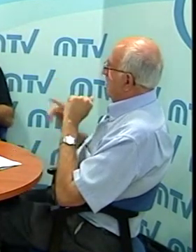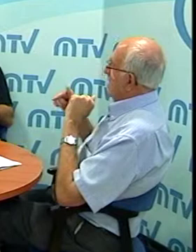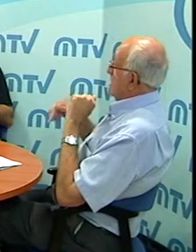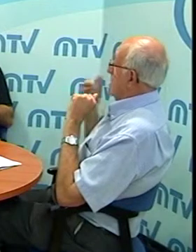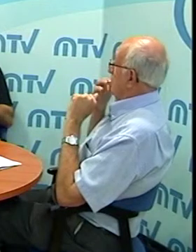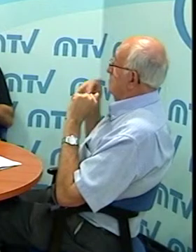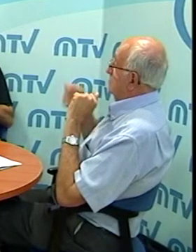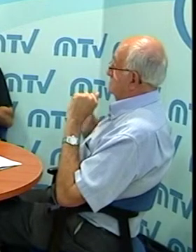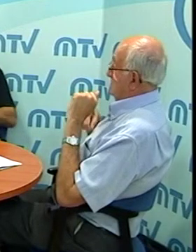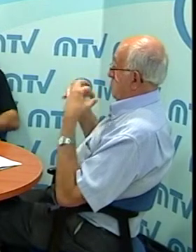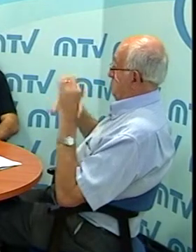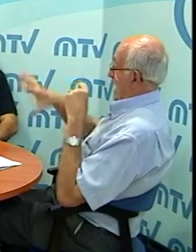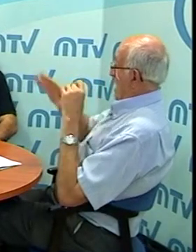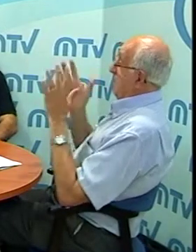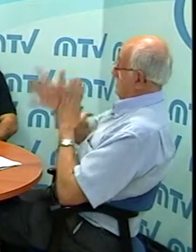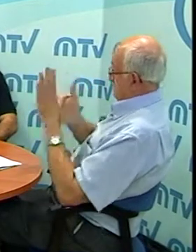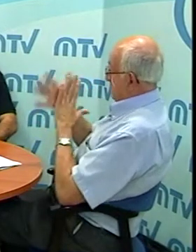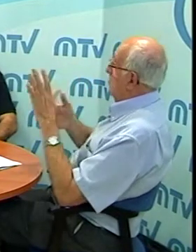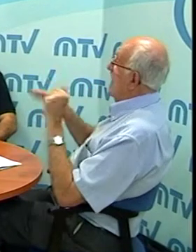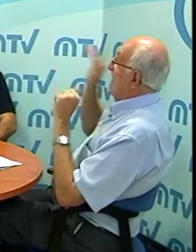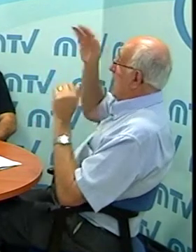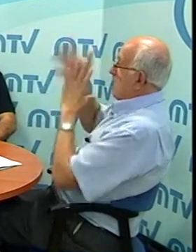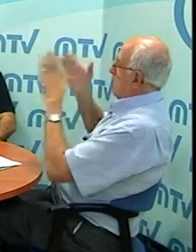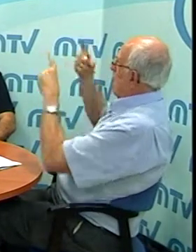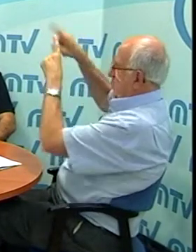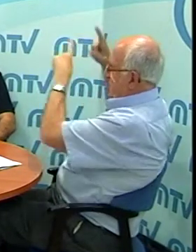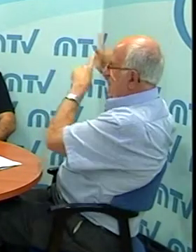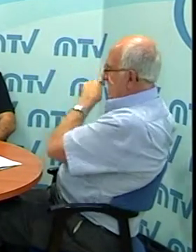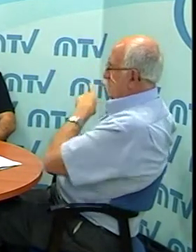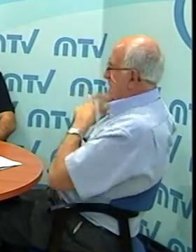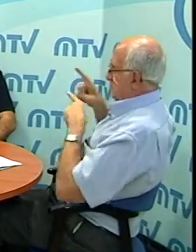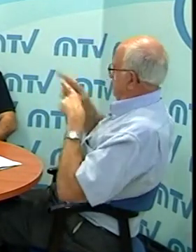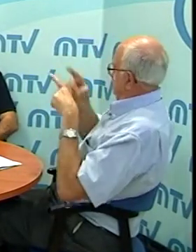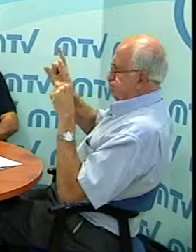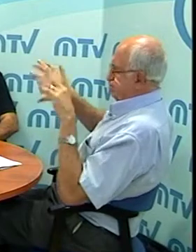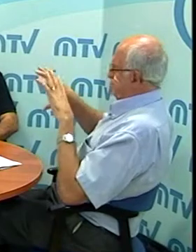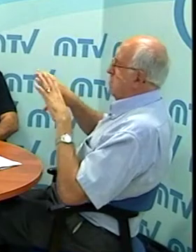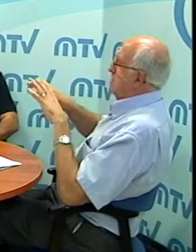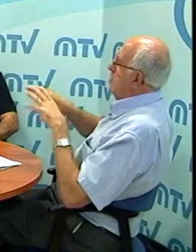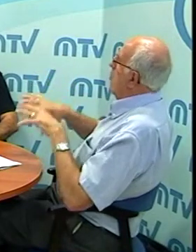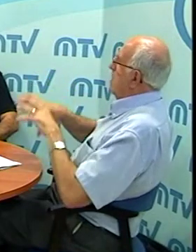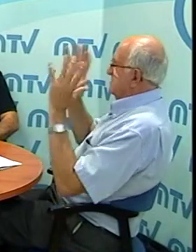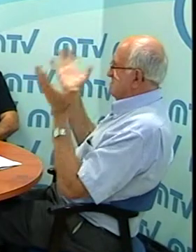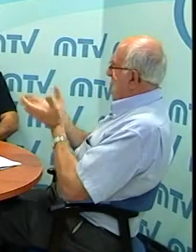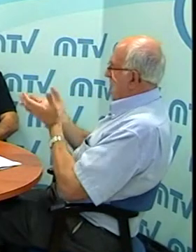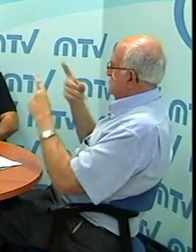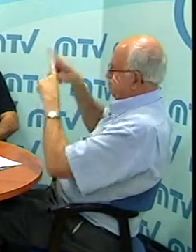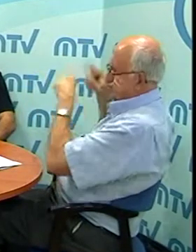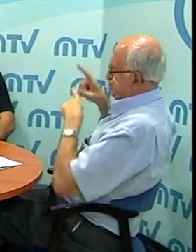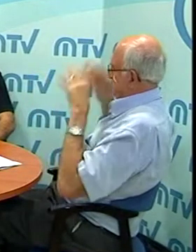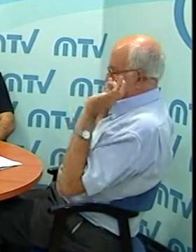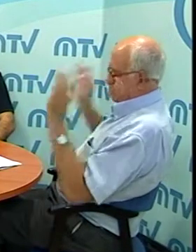A ver, te cuento. Nosotros utilizamos lengua de signos. Sí, en diferentes países se habla la lengua de signos